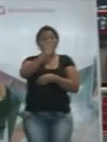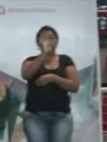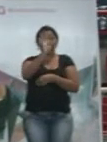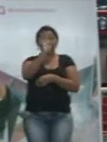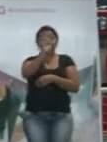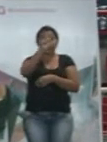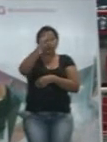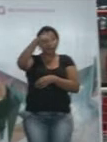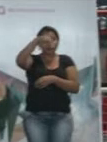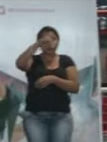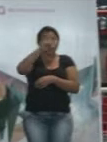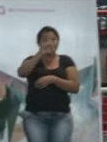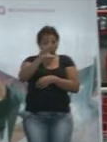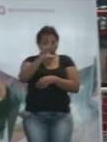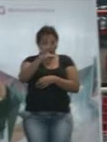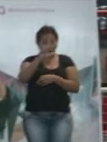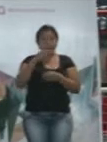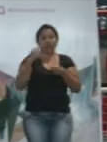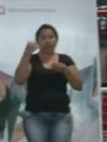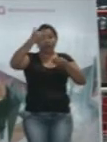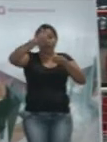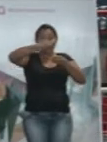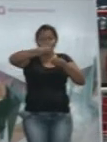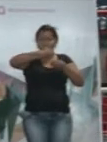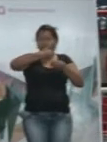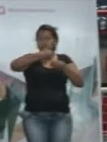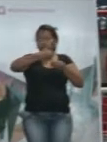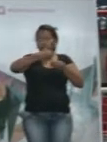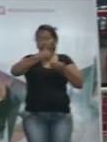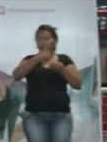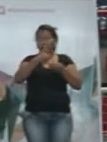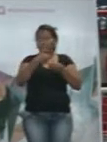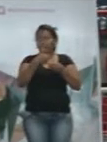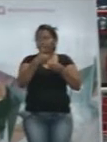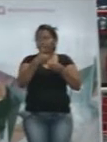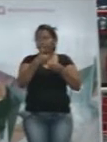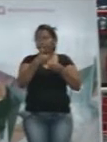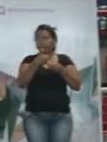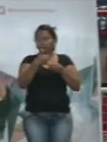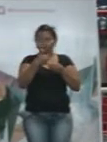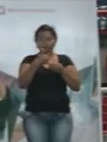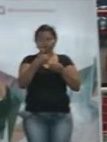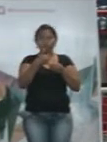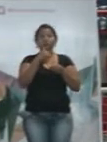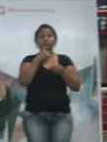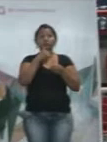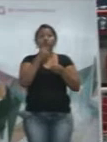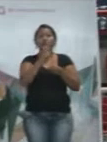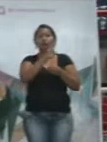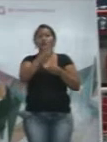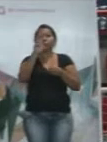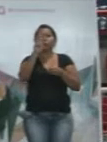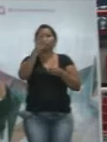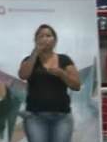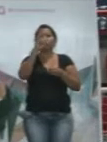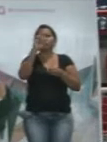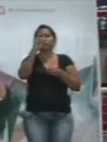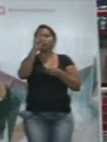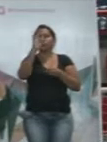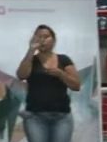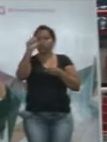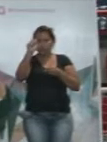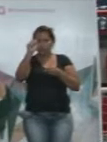fazer? A tua gasolina, quando é uma gasolina ruim, aí você tem um pistão, tem um cilindro onde ocorrem